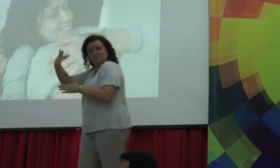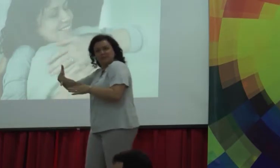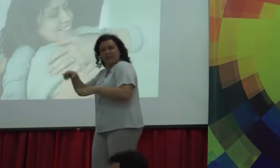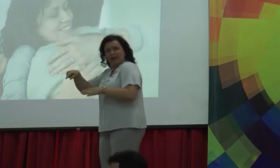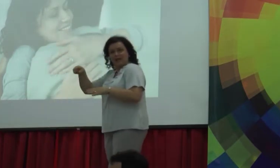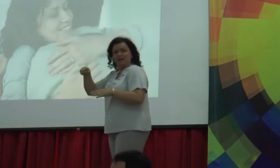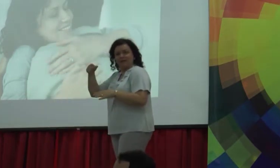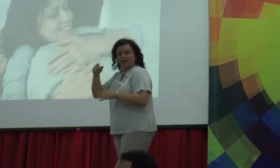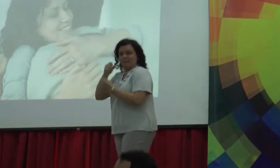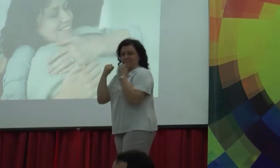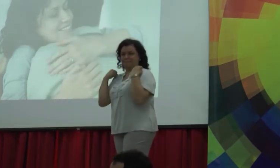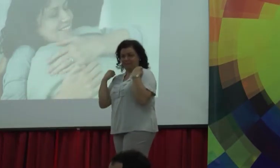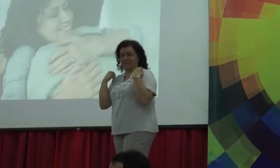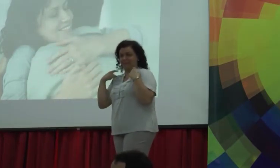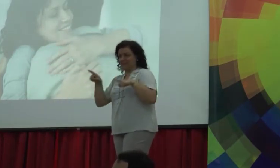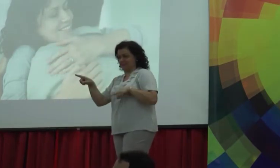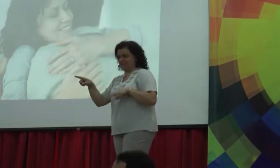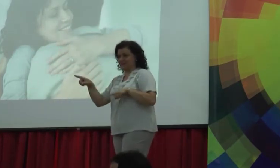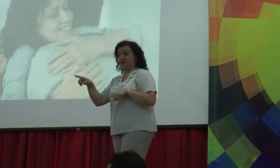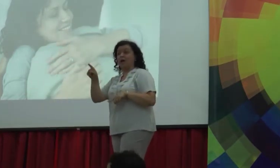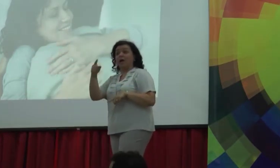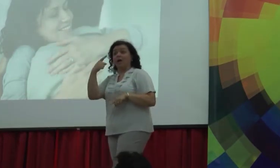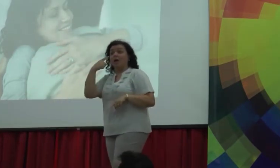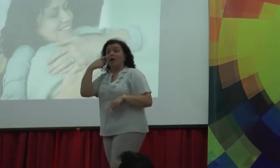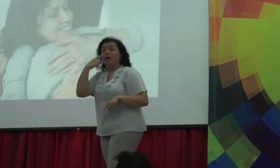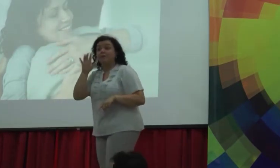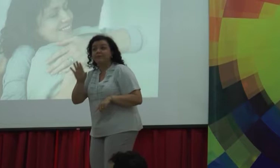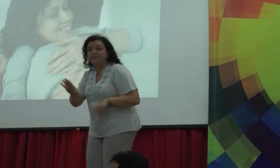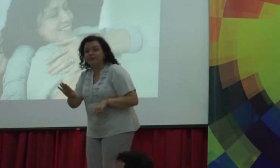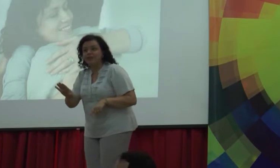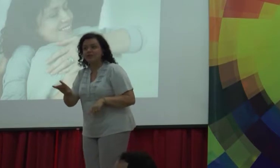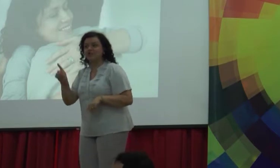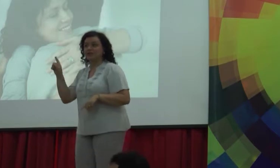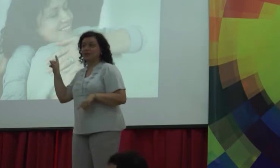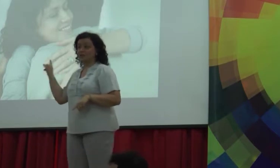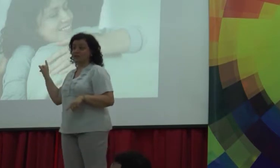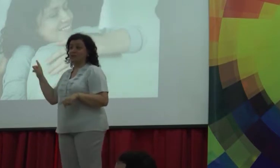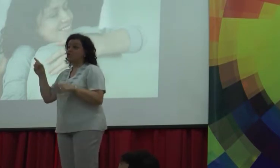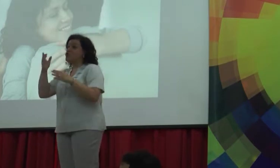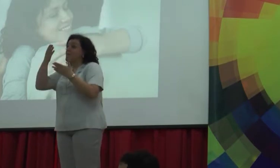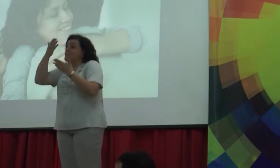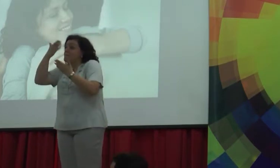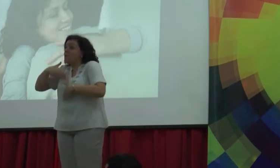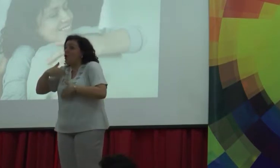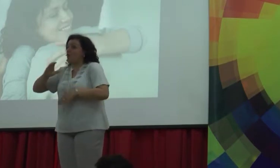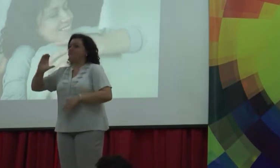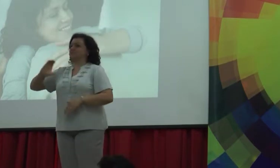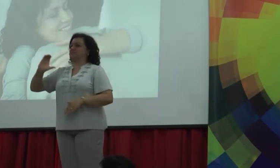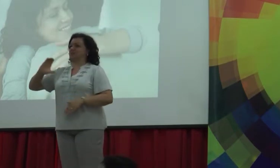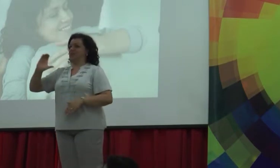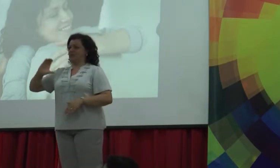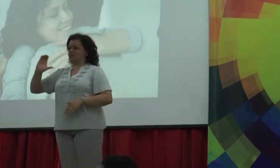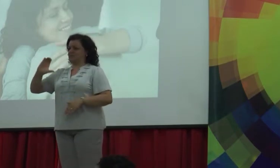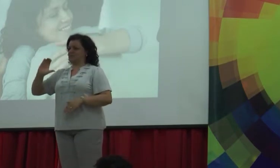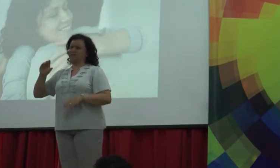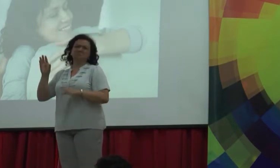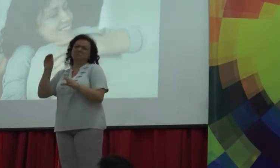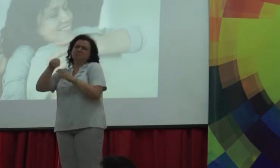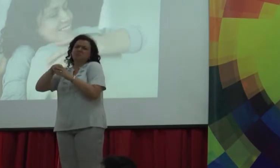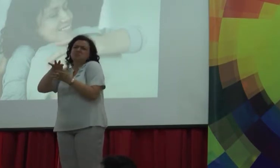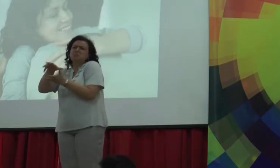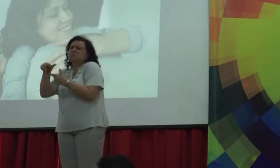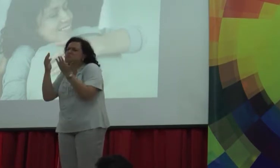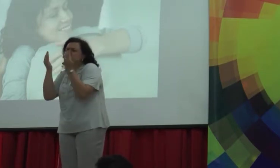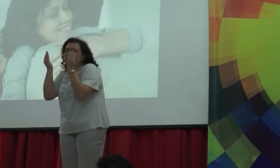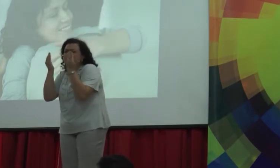filosofia, a religião, que já foi explicado aqui, a Patrícia. Então, eu vejo o quê? Que comprova,